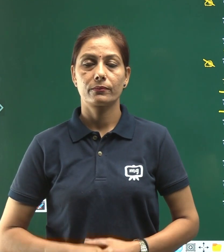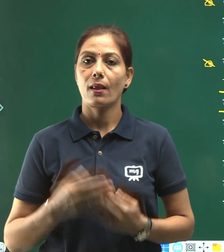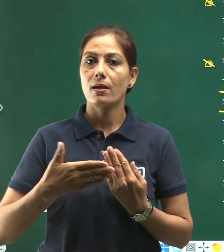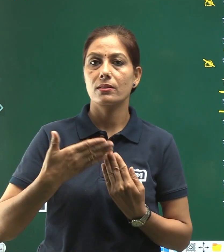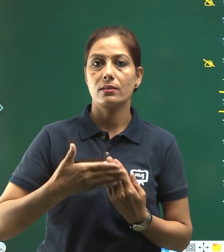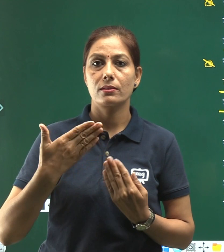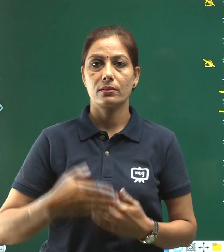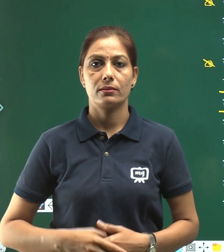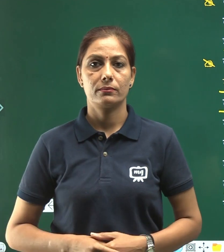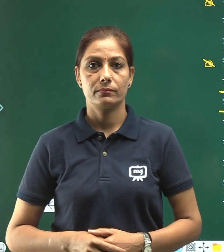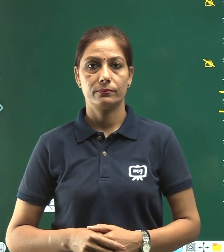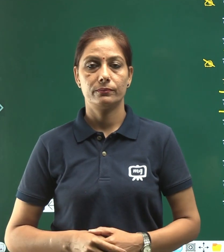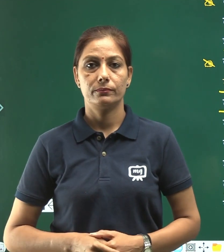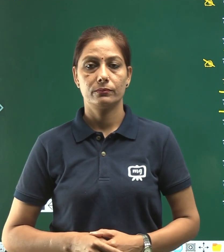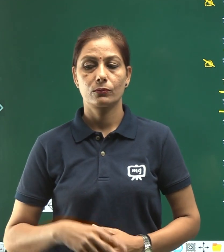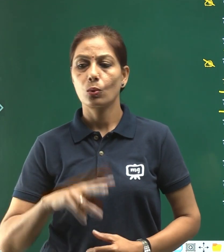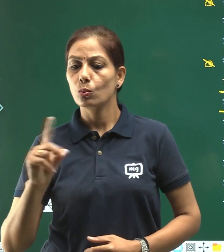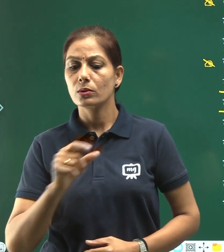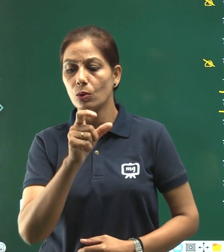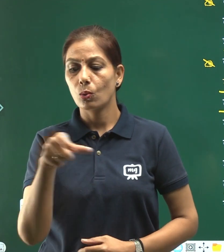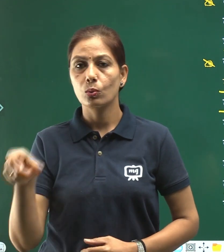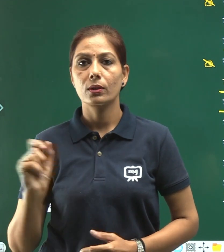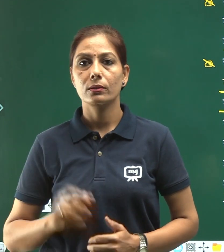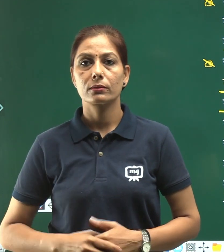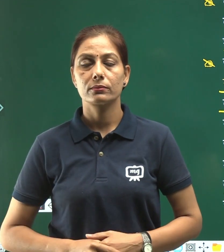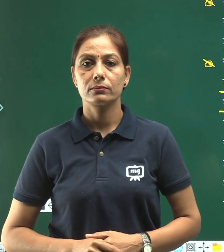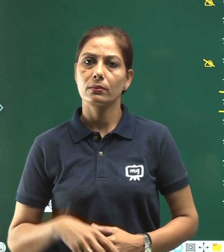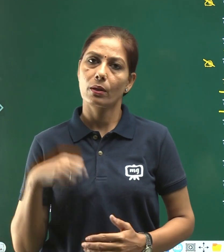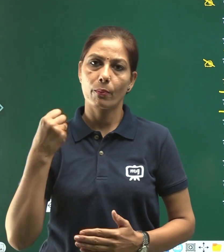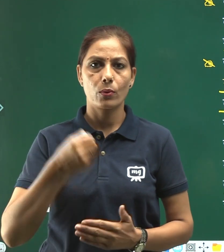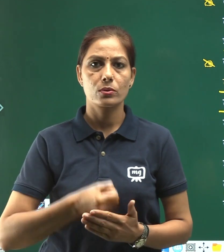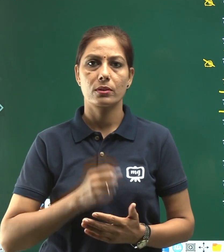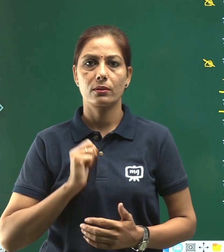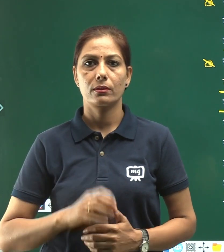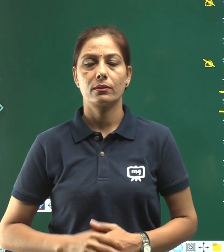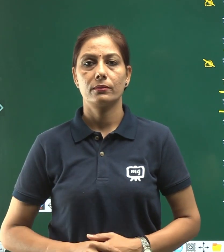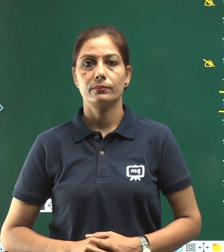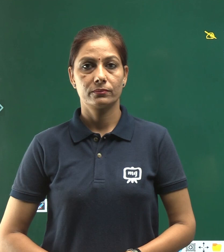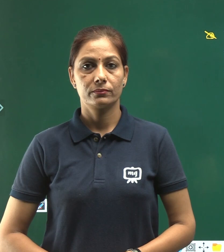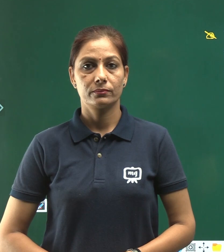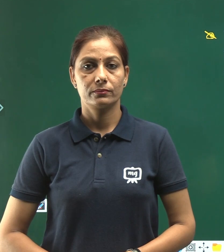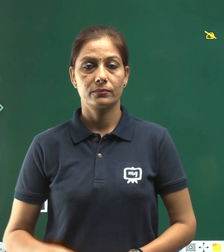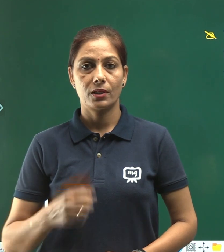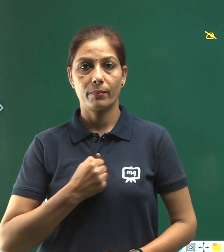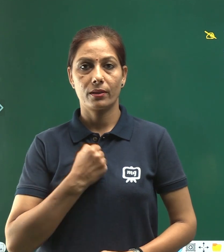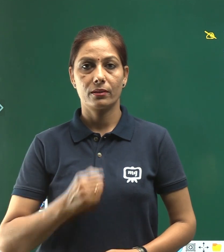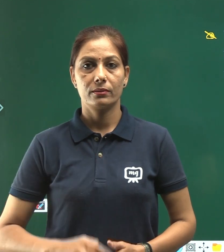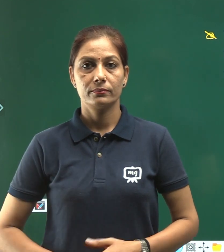आसानी से दूसरे तक पहुंच जाते हैं।